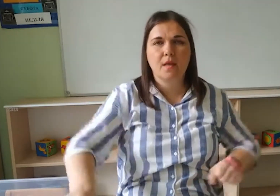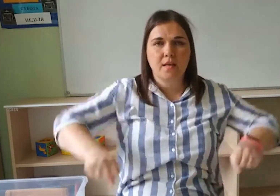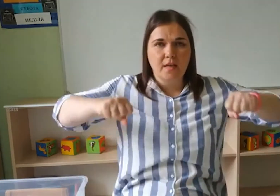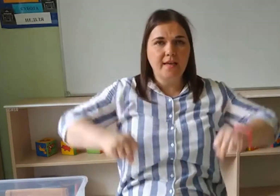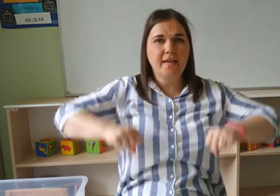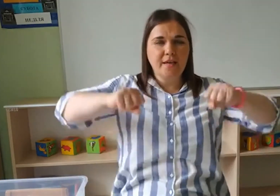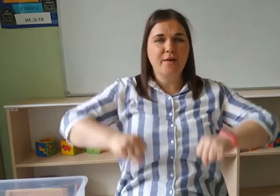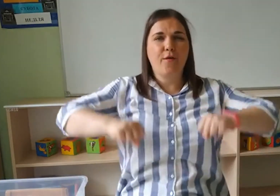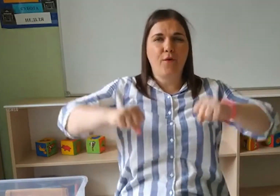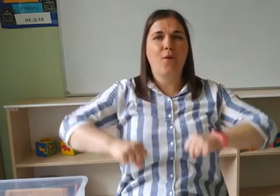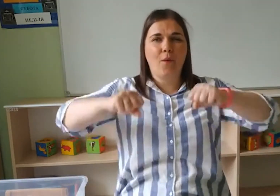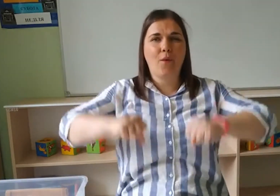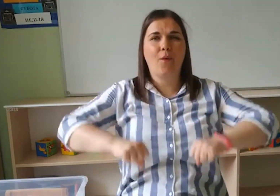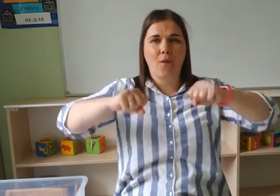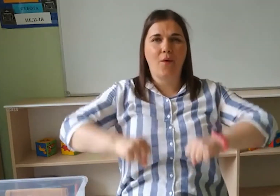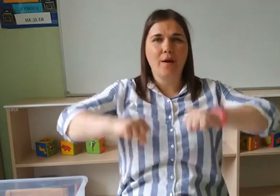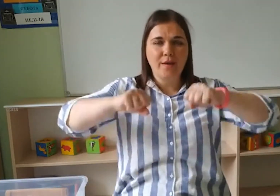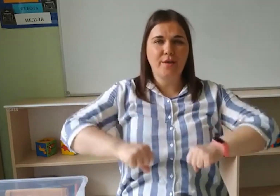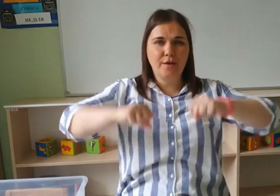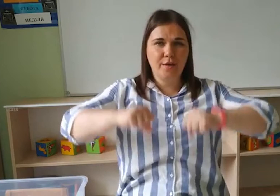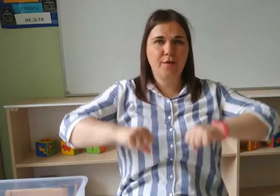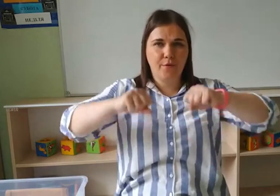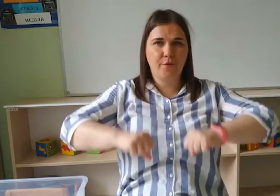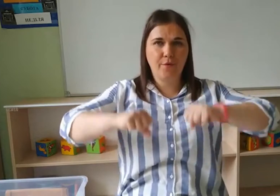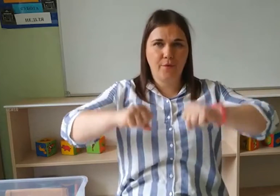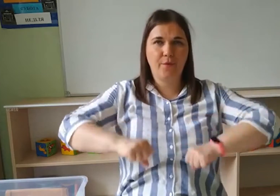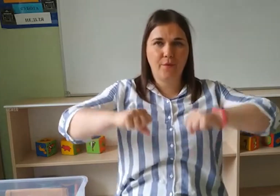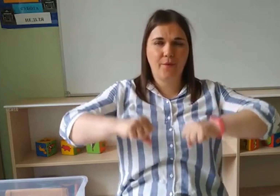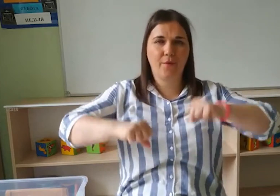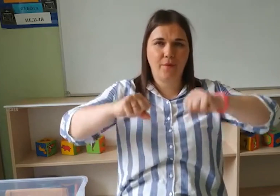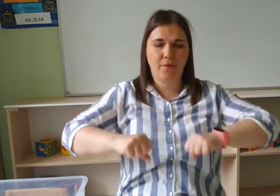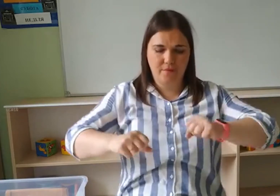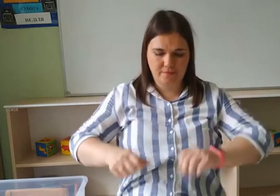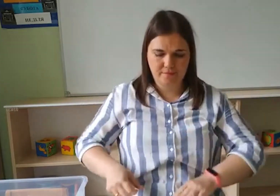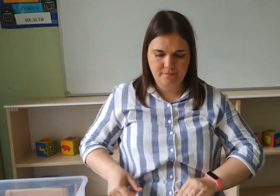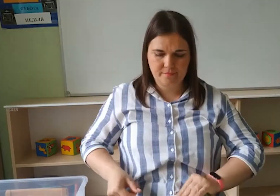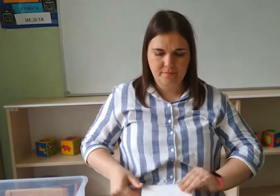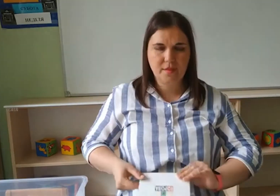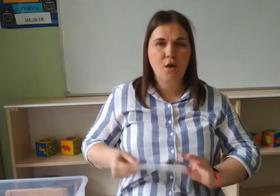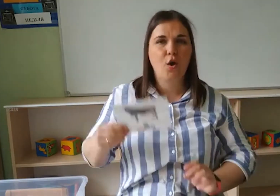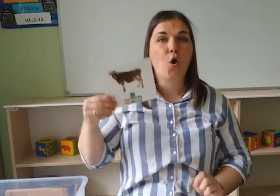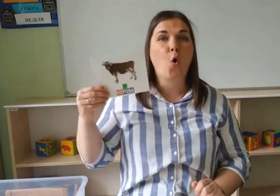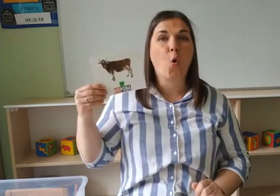Кінь. Іго-го. Іго-го.